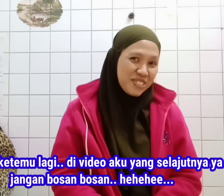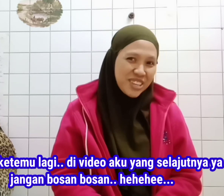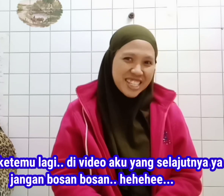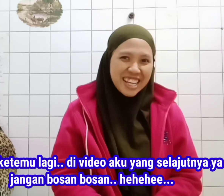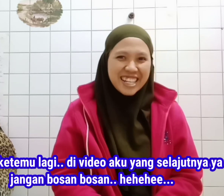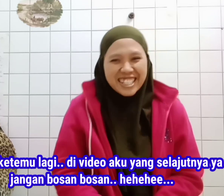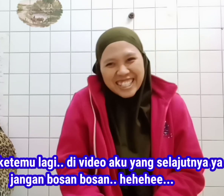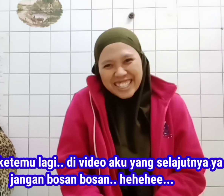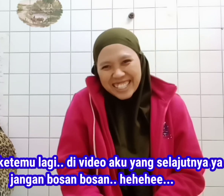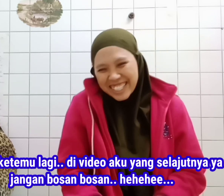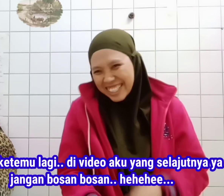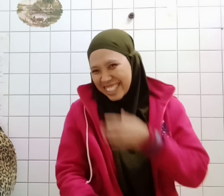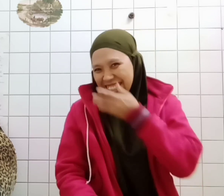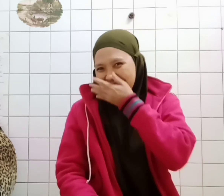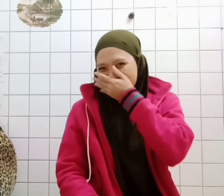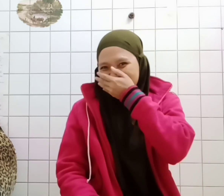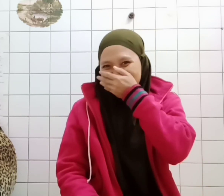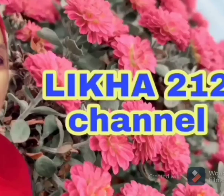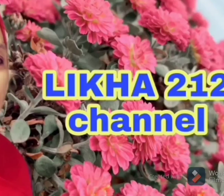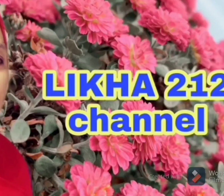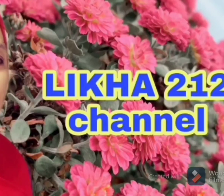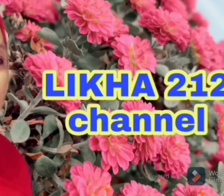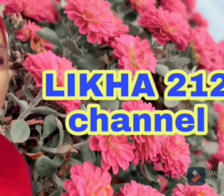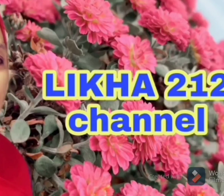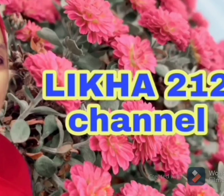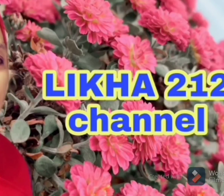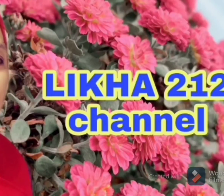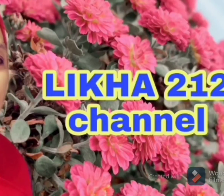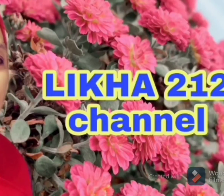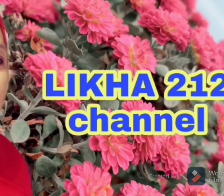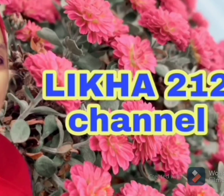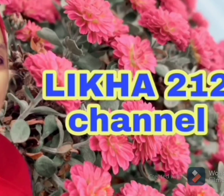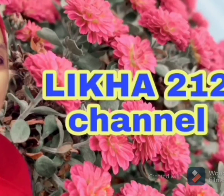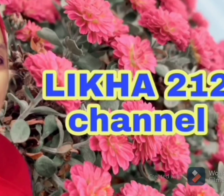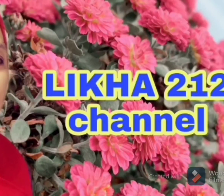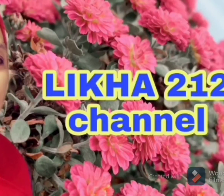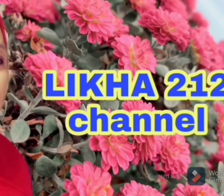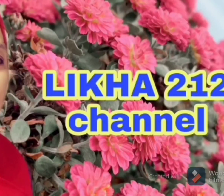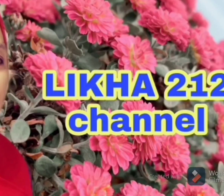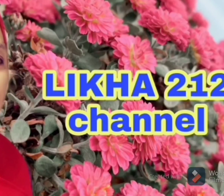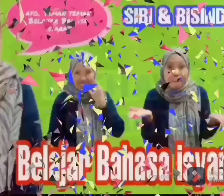bosan-bosan.